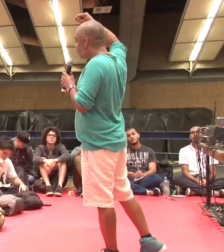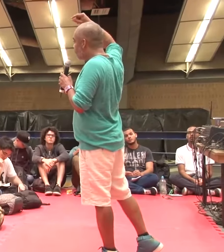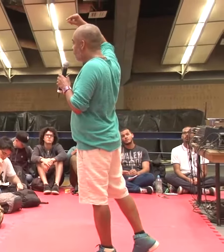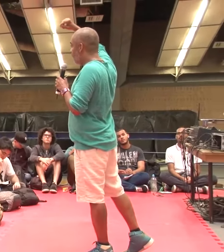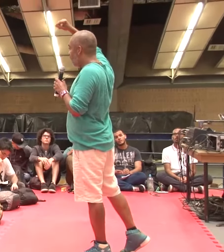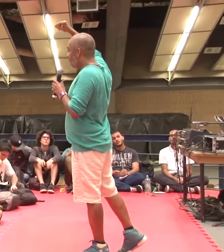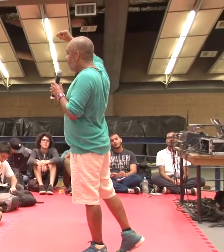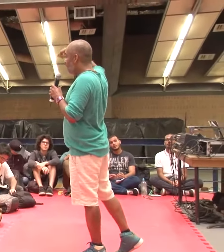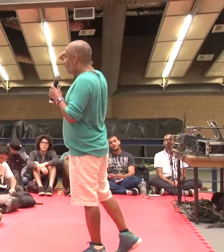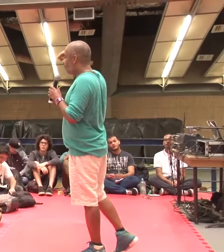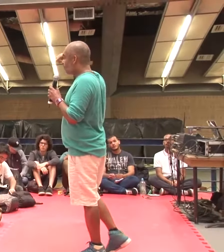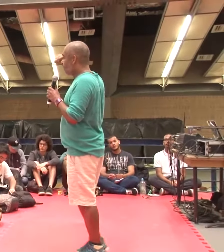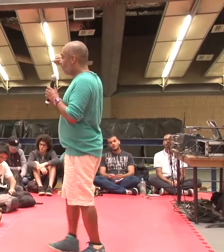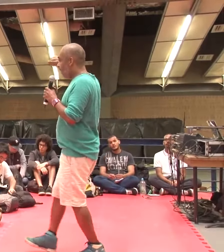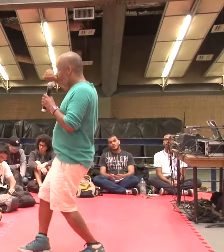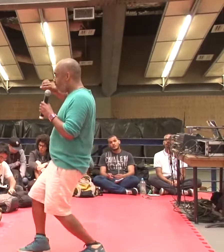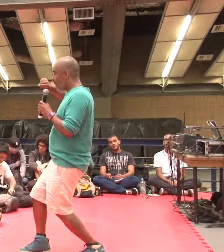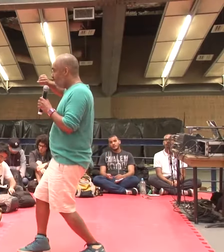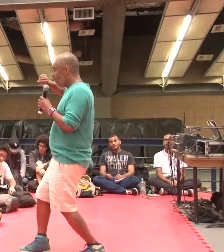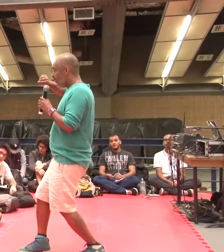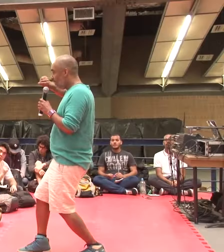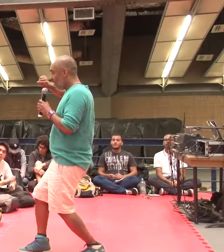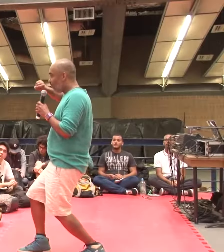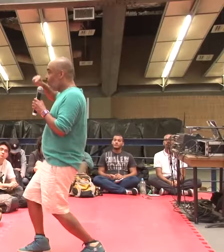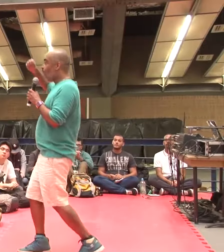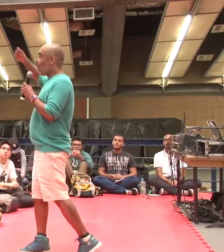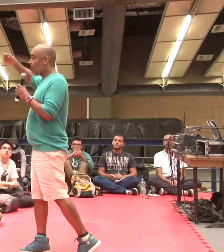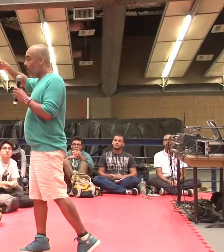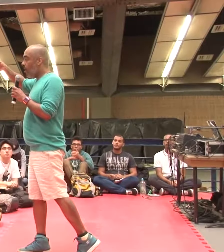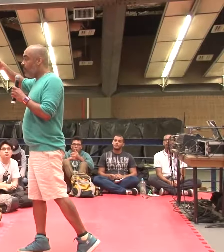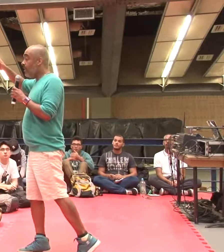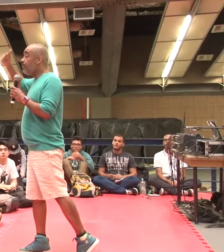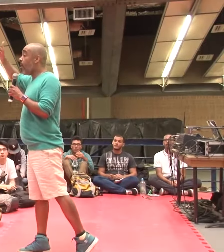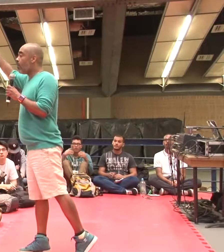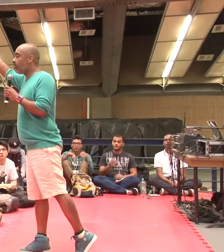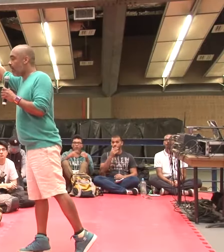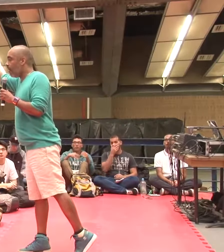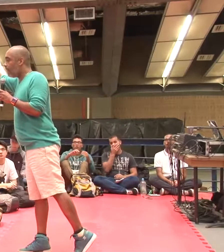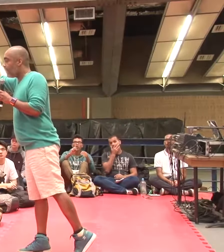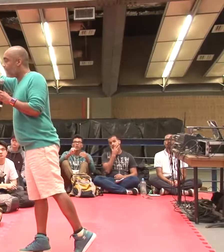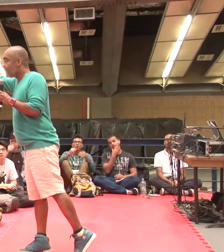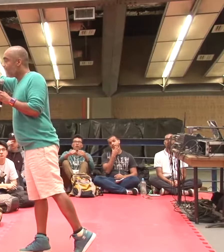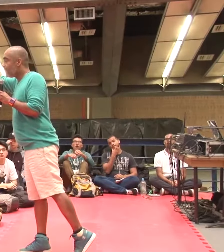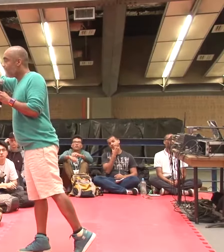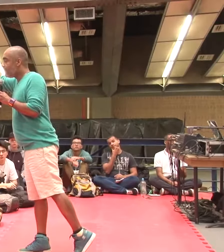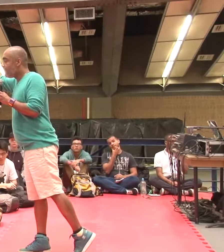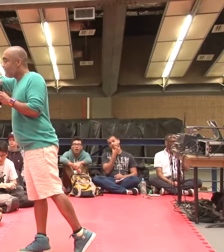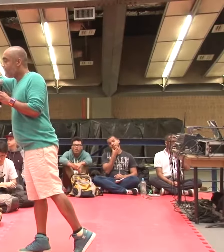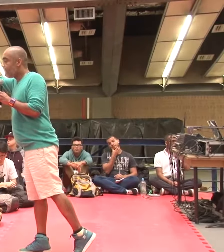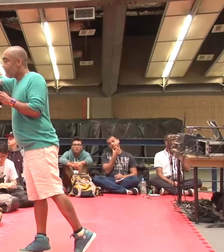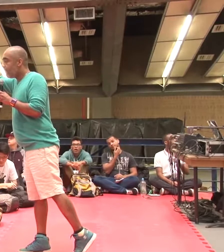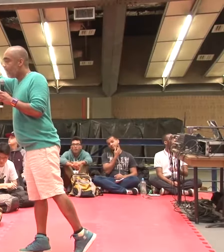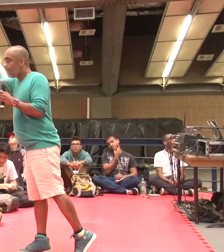outros. Né? Então eu posso ler uma obra com outra obra e por outra obra.